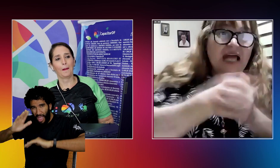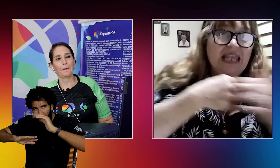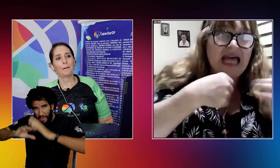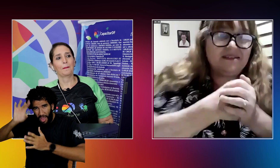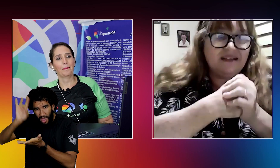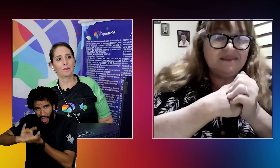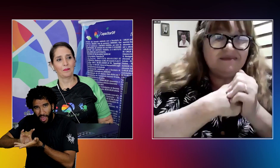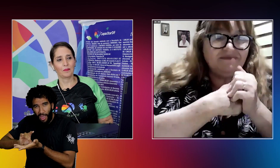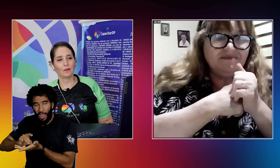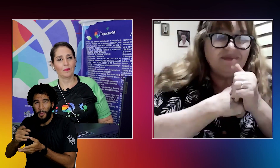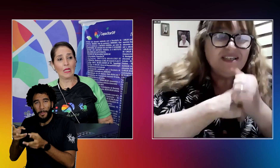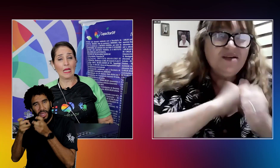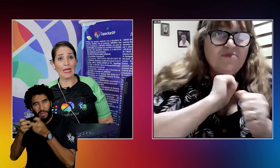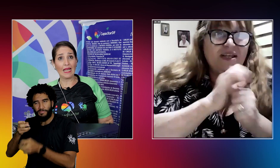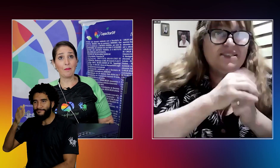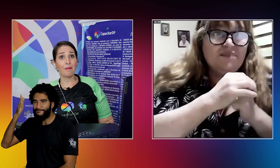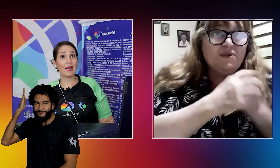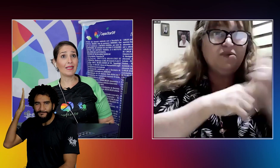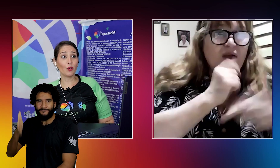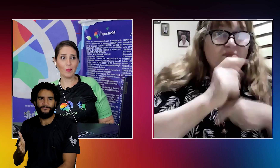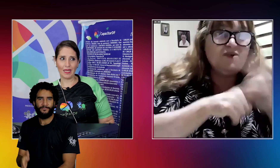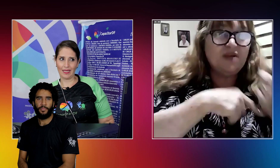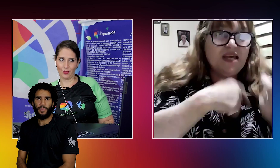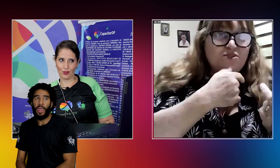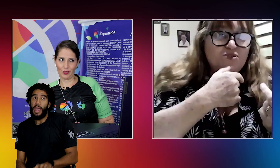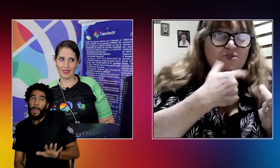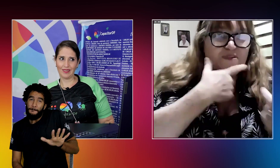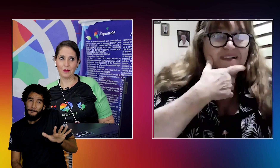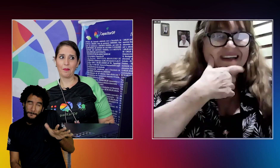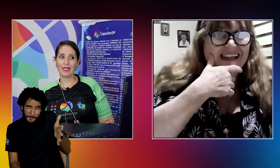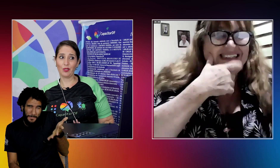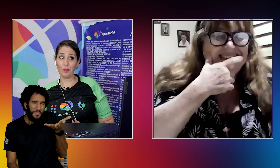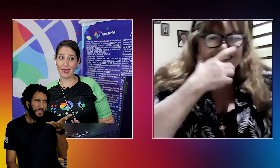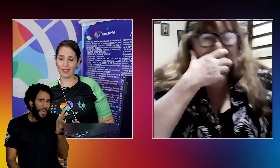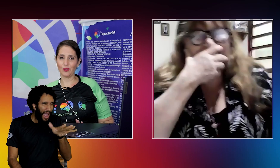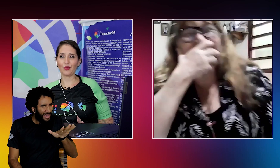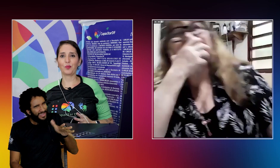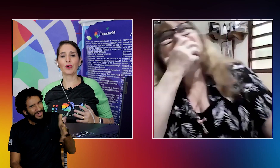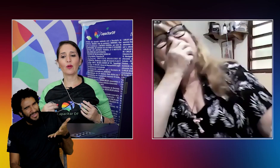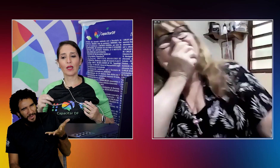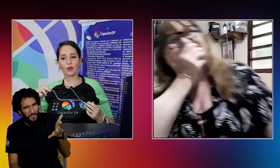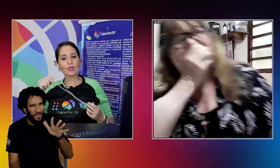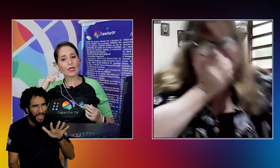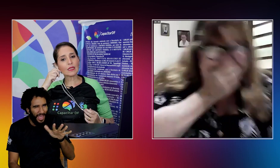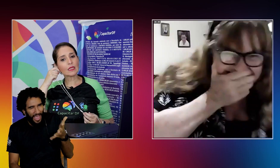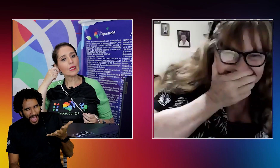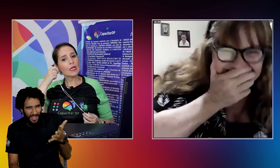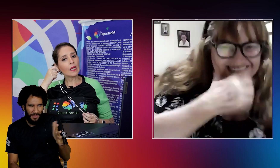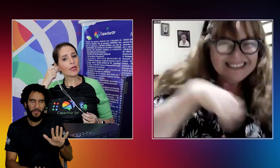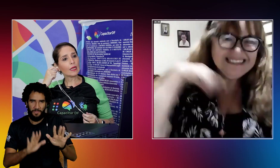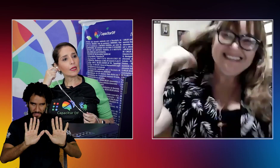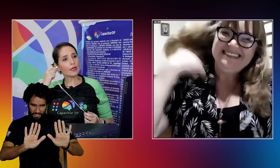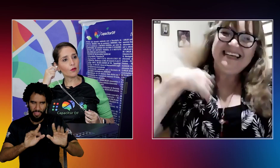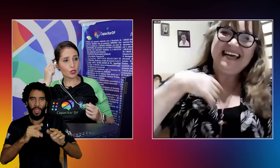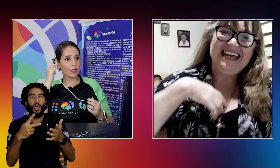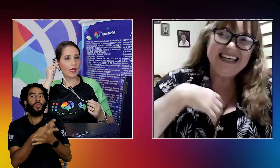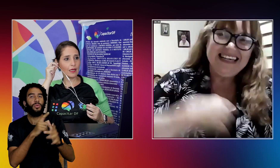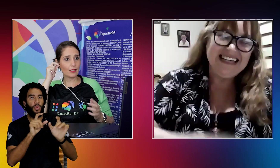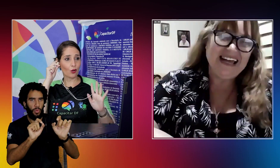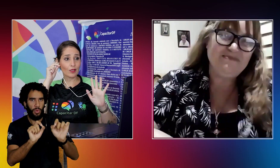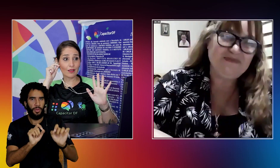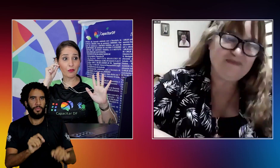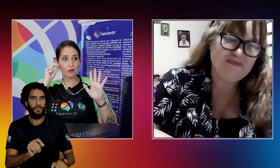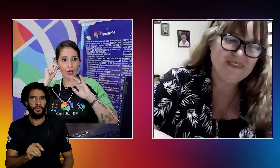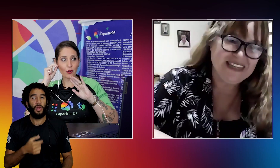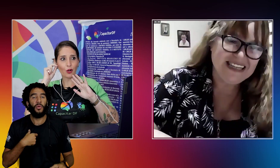na lata. Por exemplo, eu tenho mais ou menos. Mais ou menos, porque o que acontece? Eu vou tirar aqui,